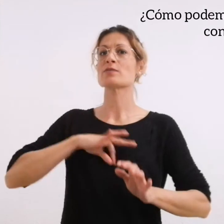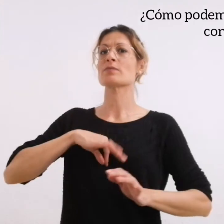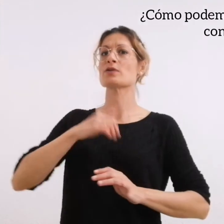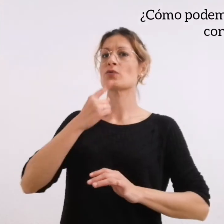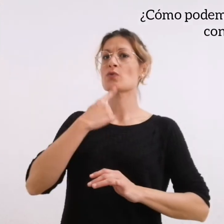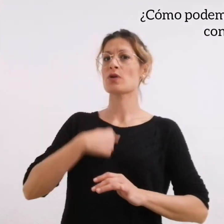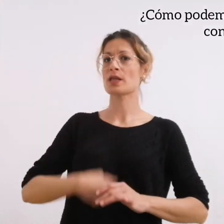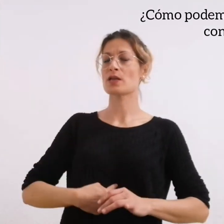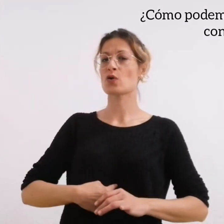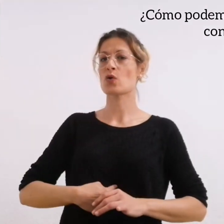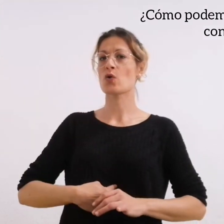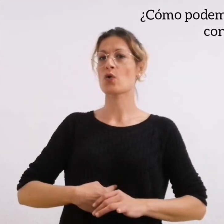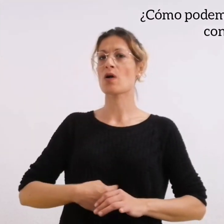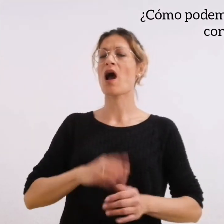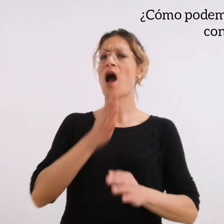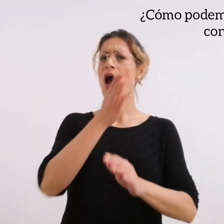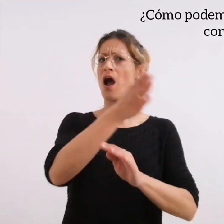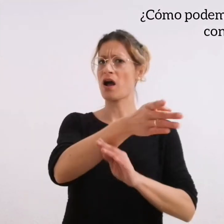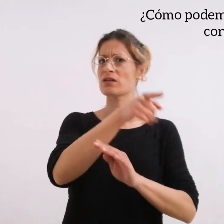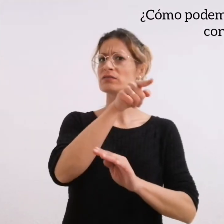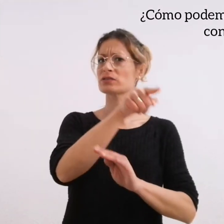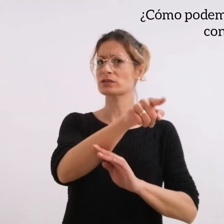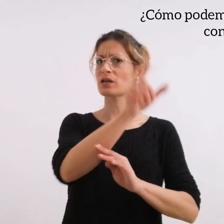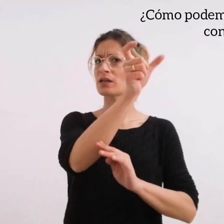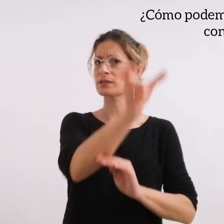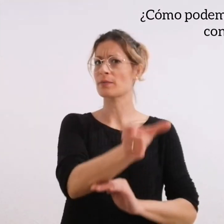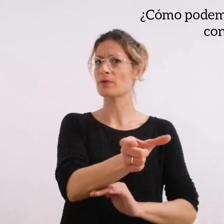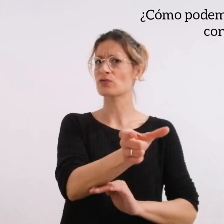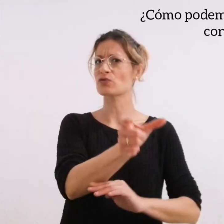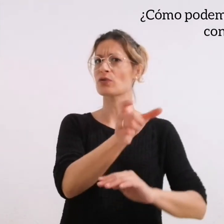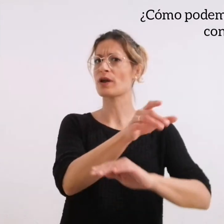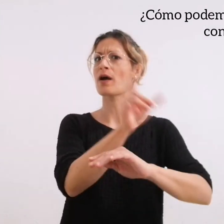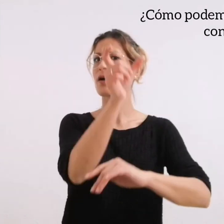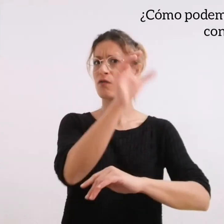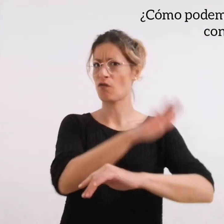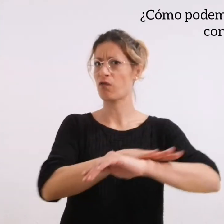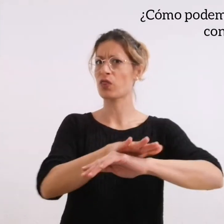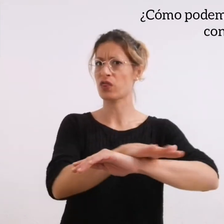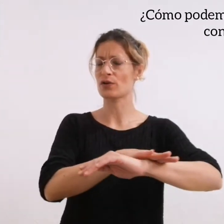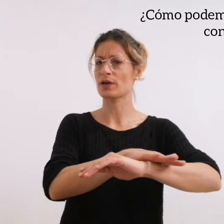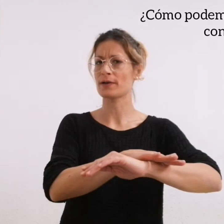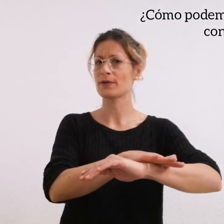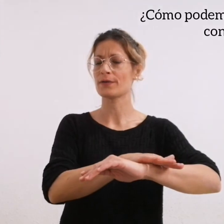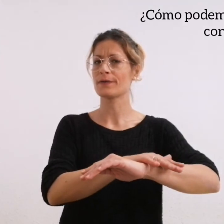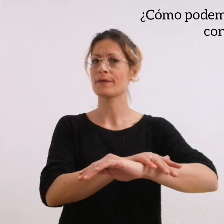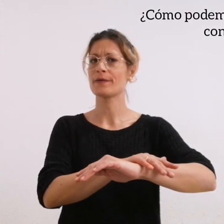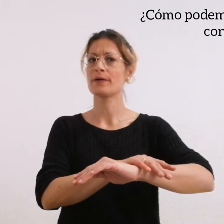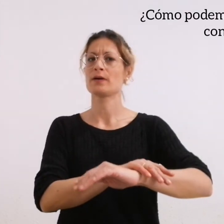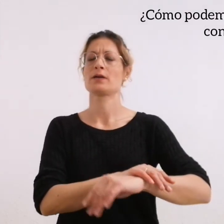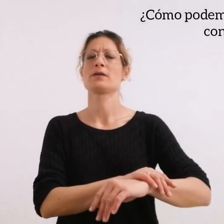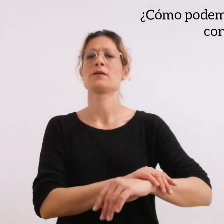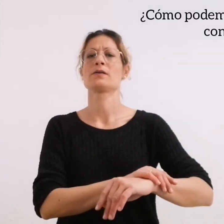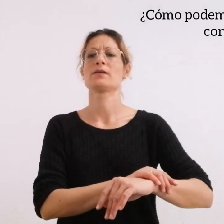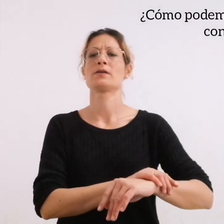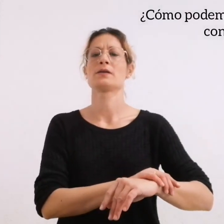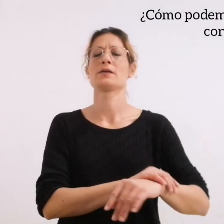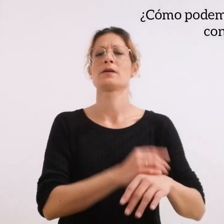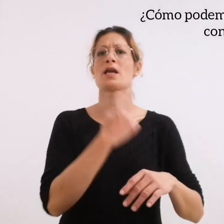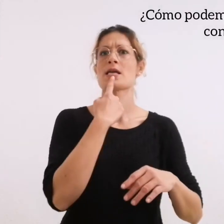al carro. Y estaba leyendo allí este funcionario Isaías 53. Entonces le dijo, ¿entiendes lo que